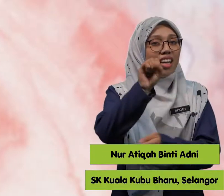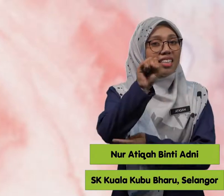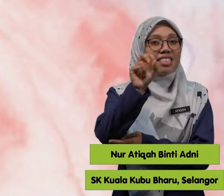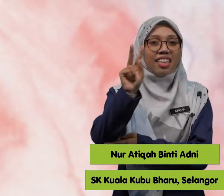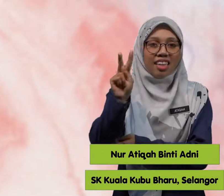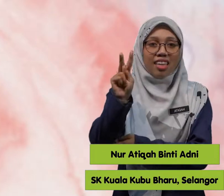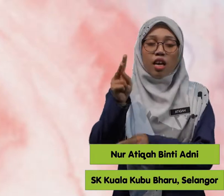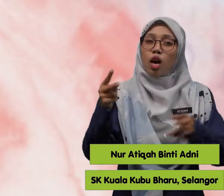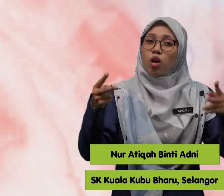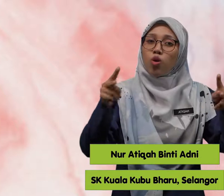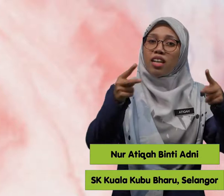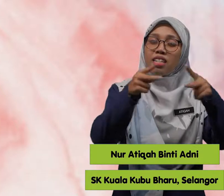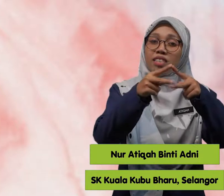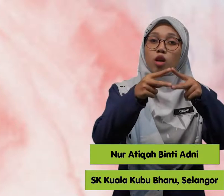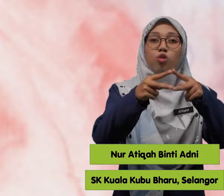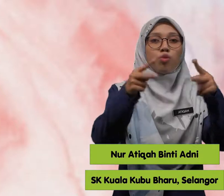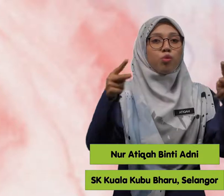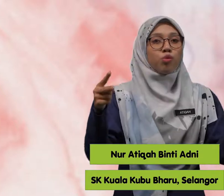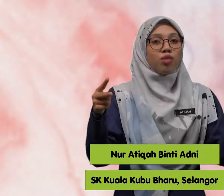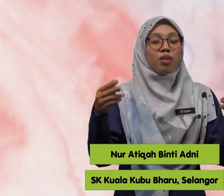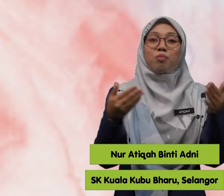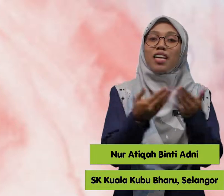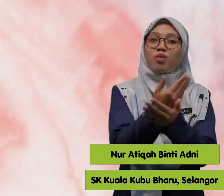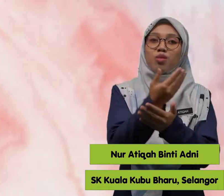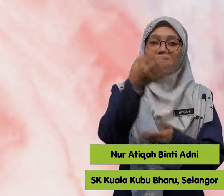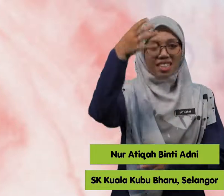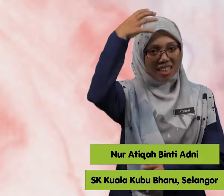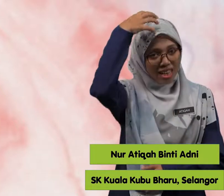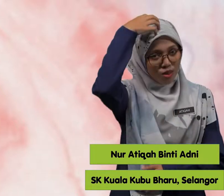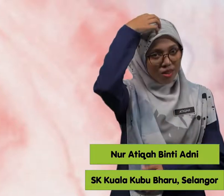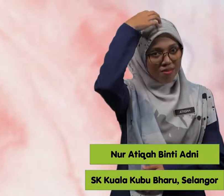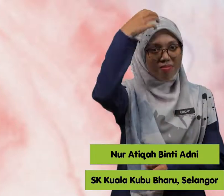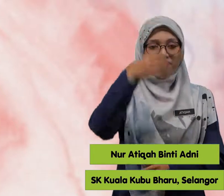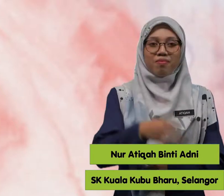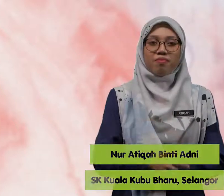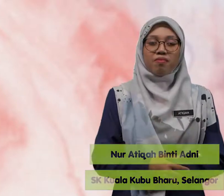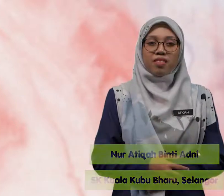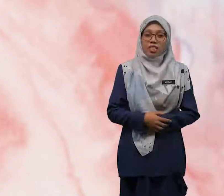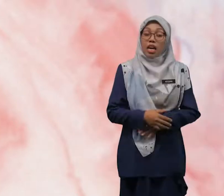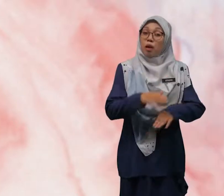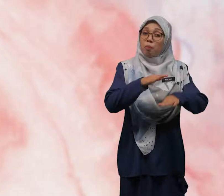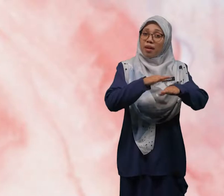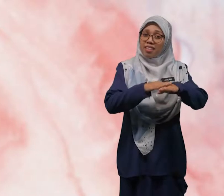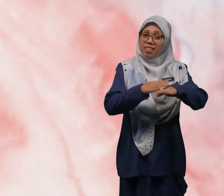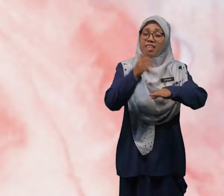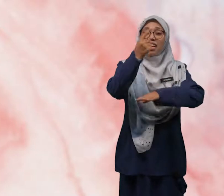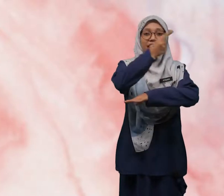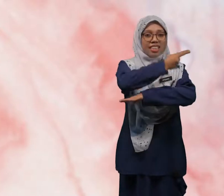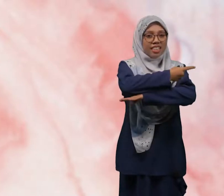SG Kuala Kubu bharu Selangor pada hari